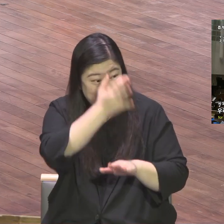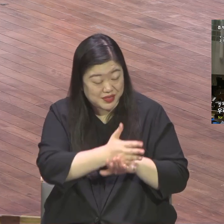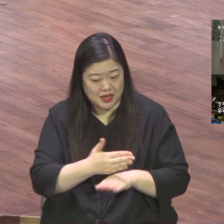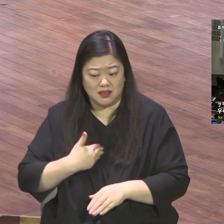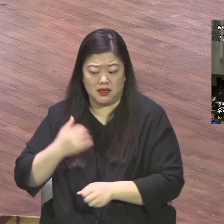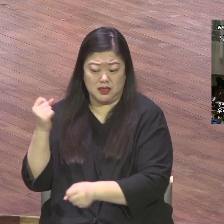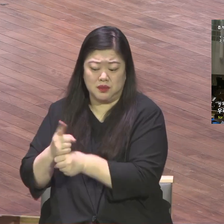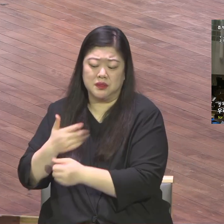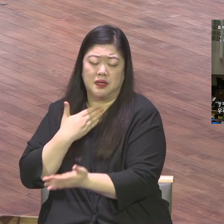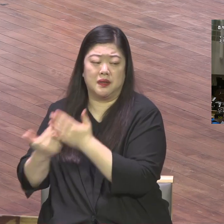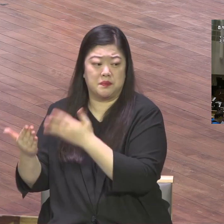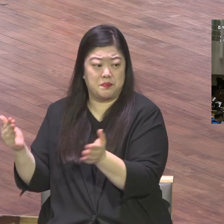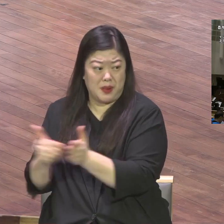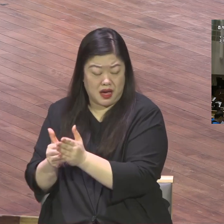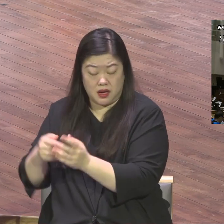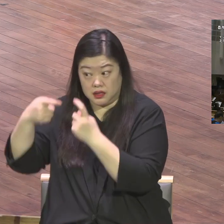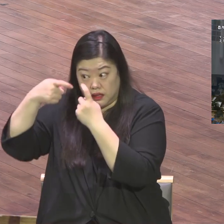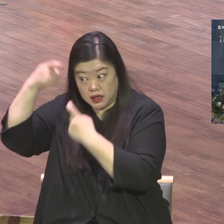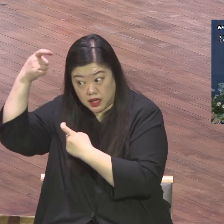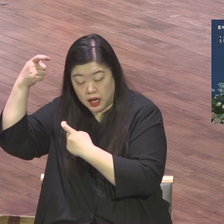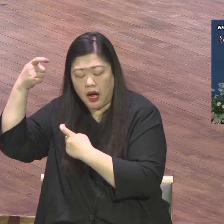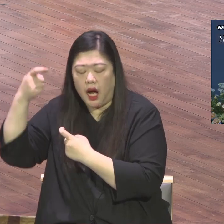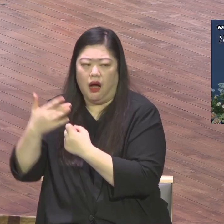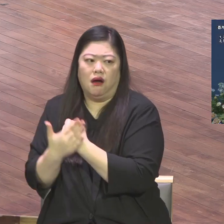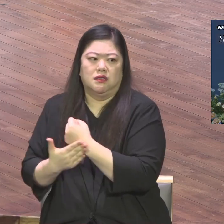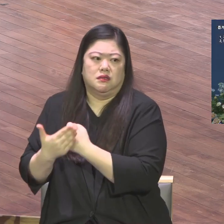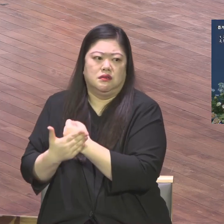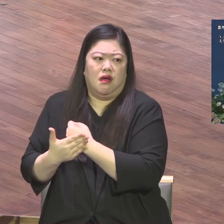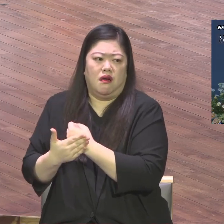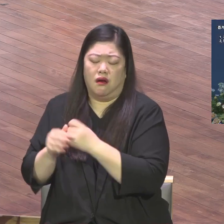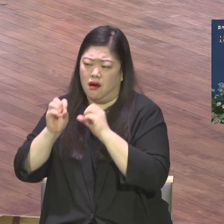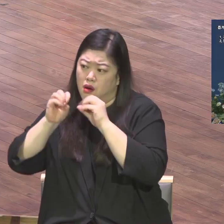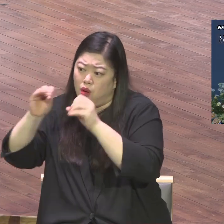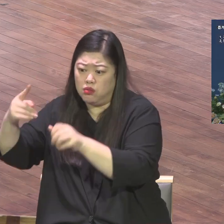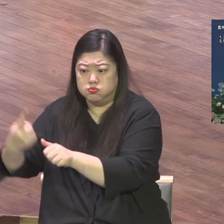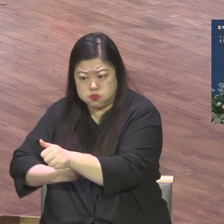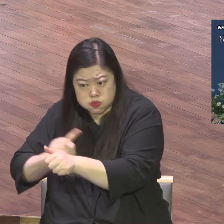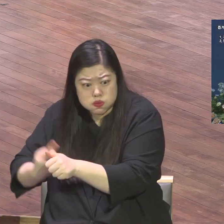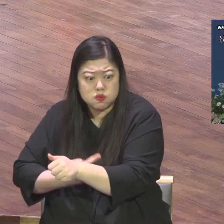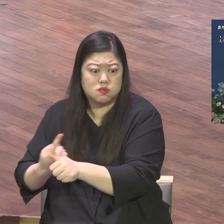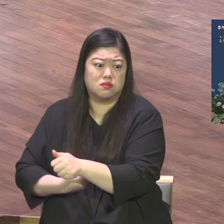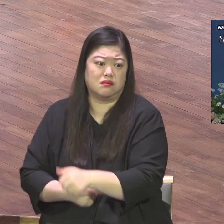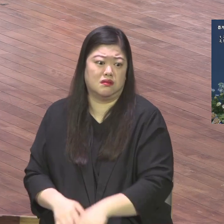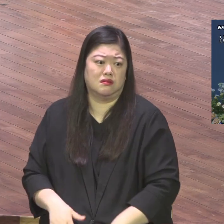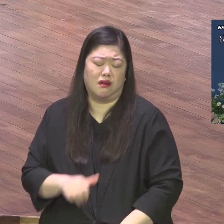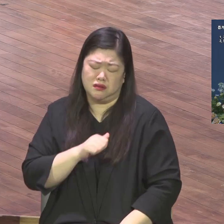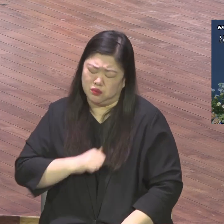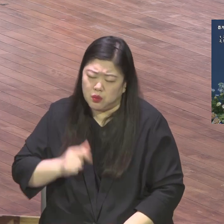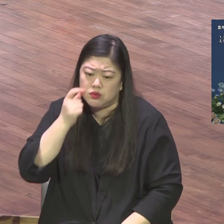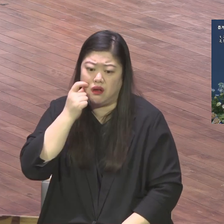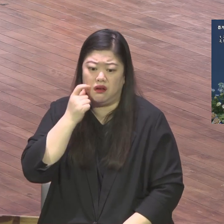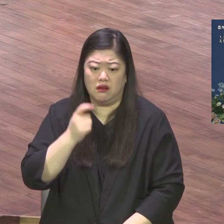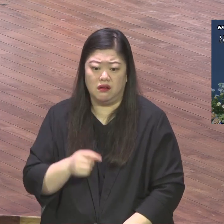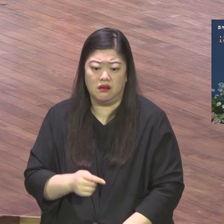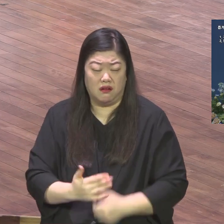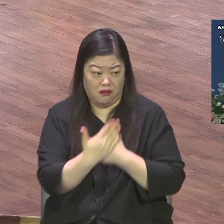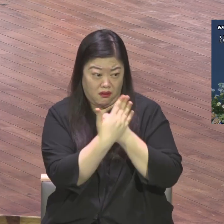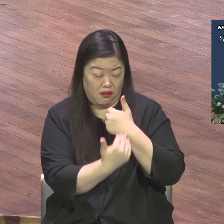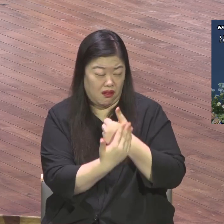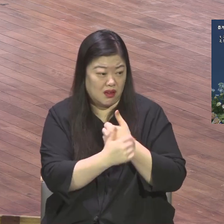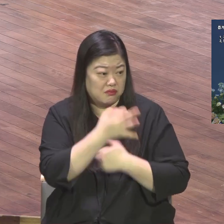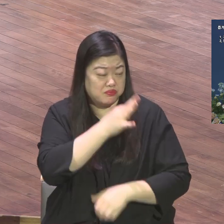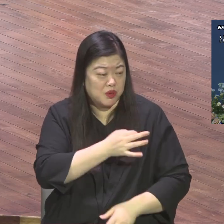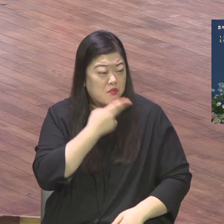하니 보고 들었고 체험한 것을 어떻게 말을 못하겠냐. 성령 충만했던